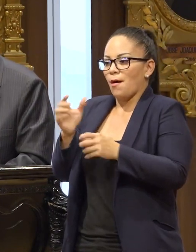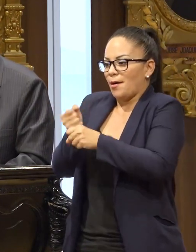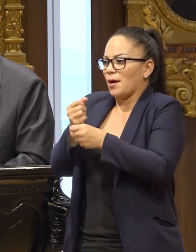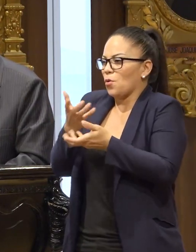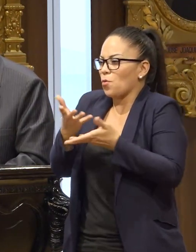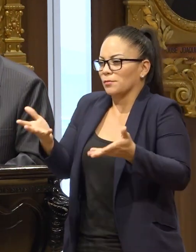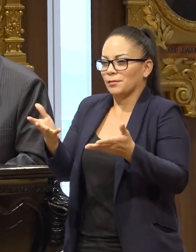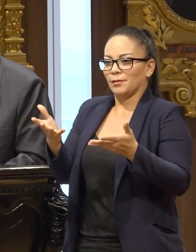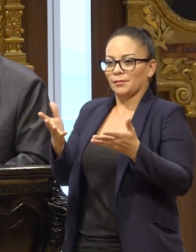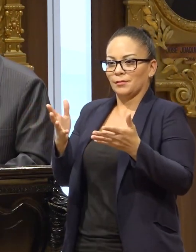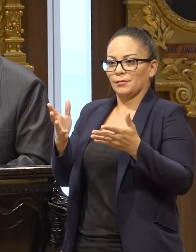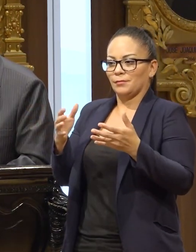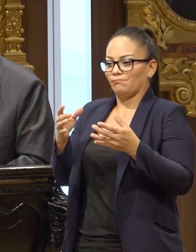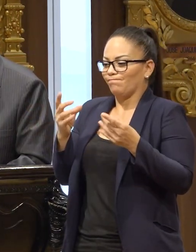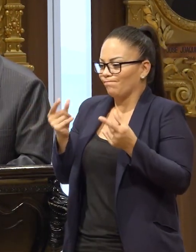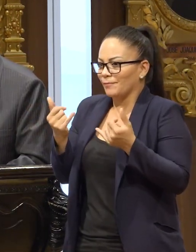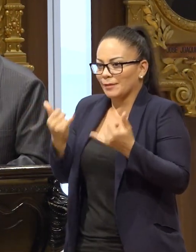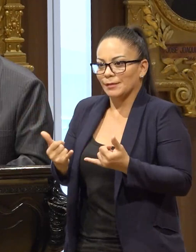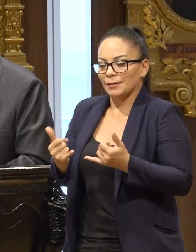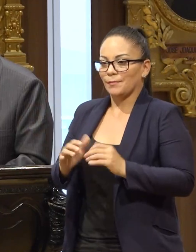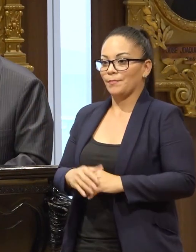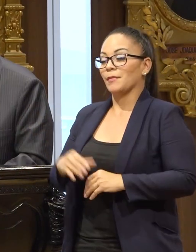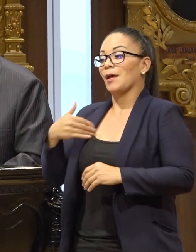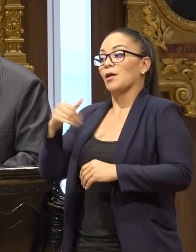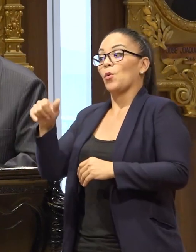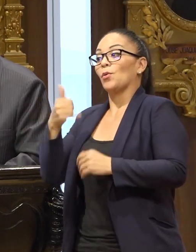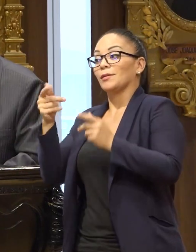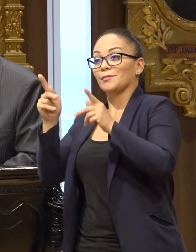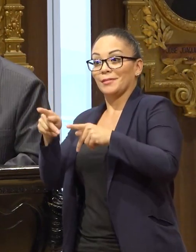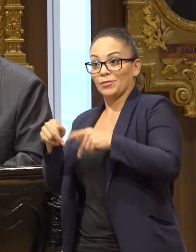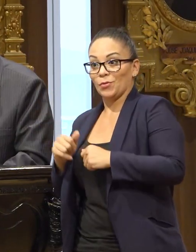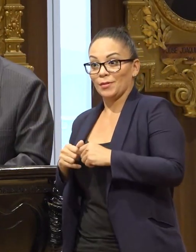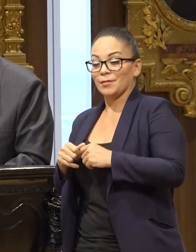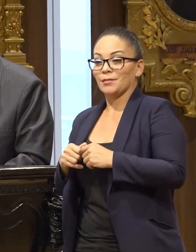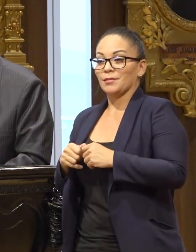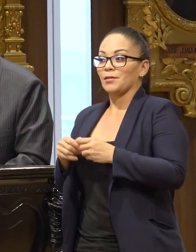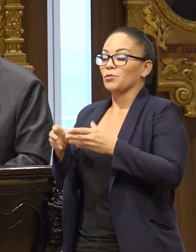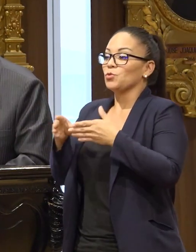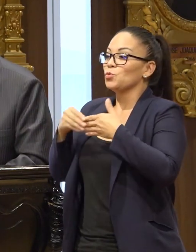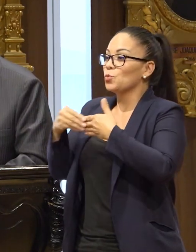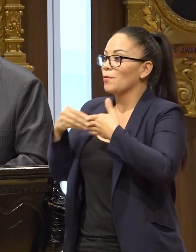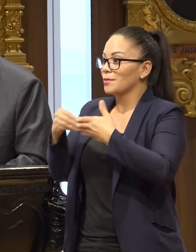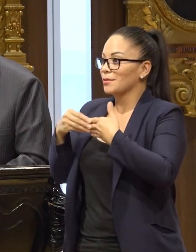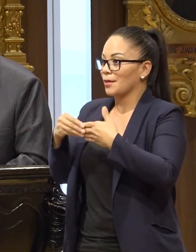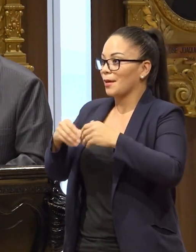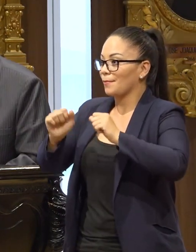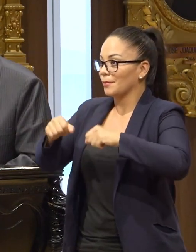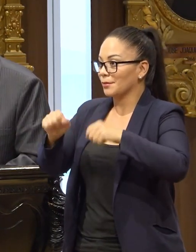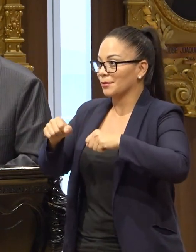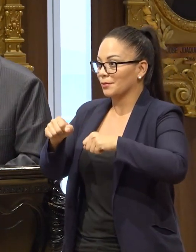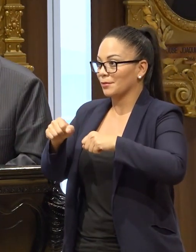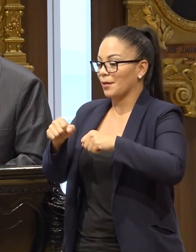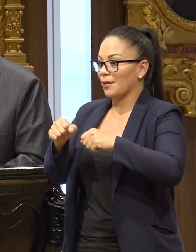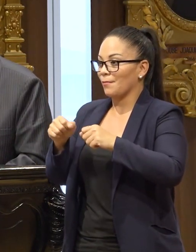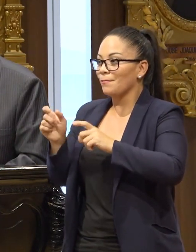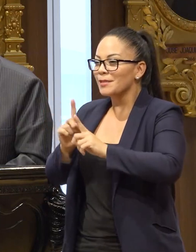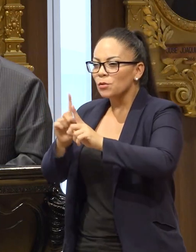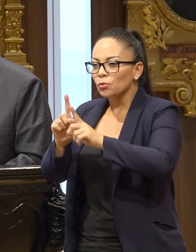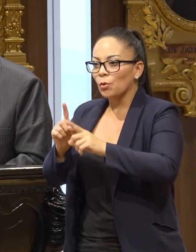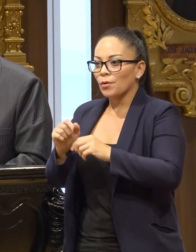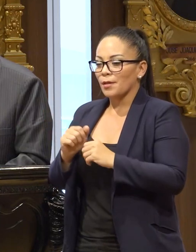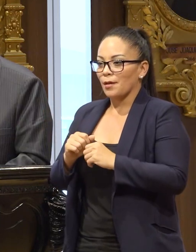cometidos. Hay también quienes procuran suavizar tanto la capacidad persecutoria y sancionatoria del